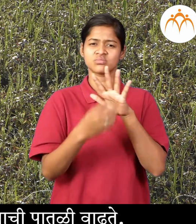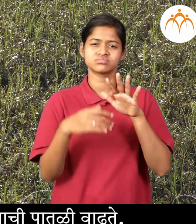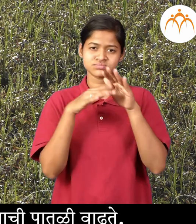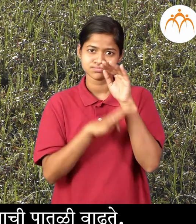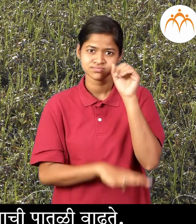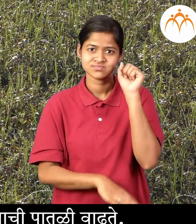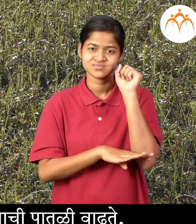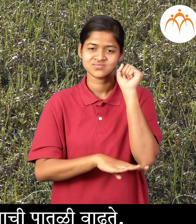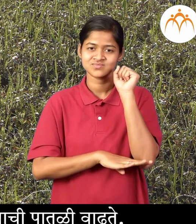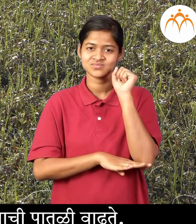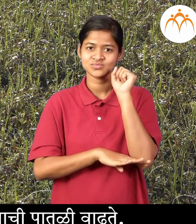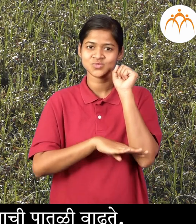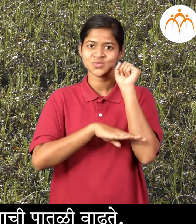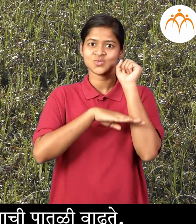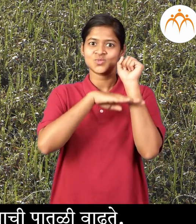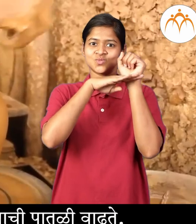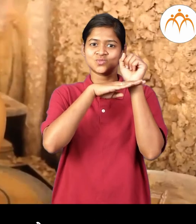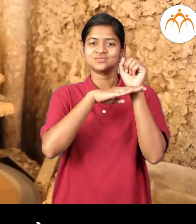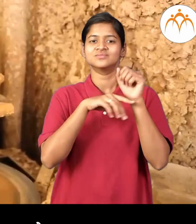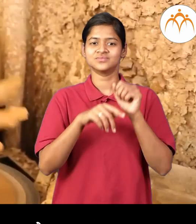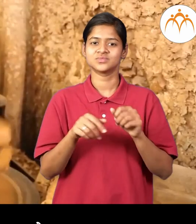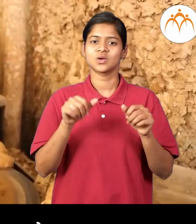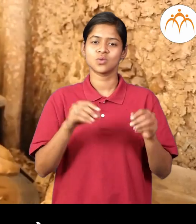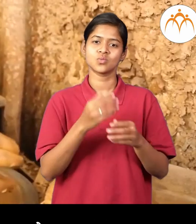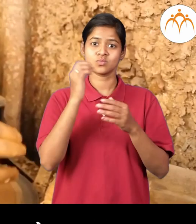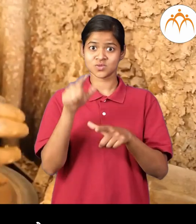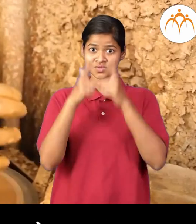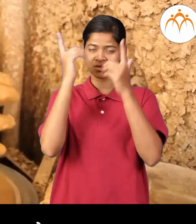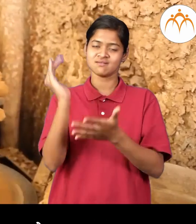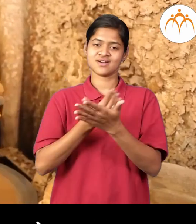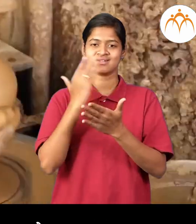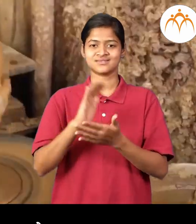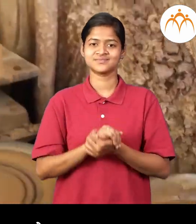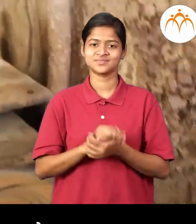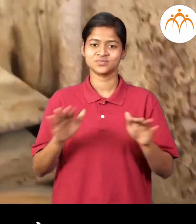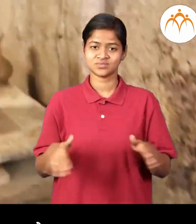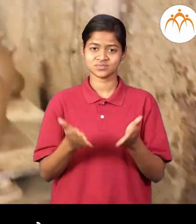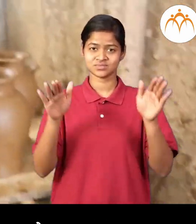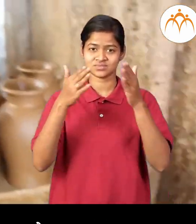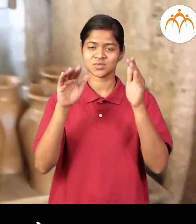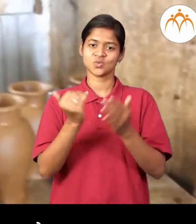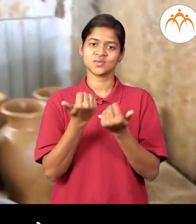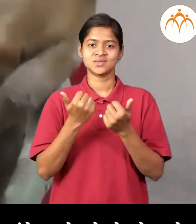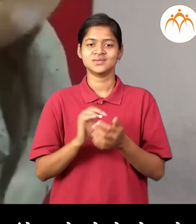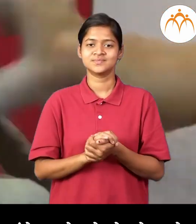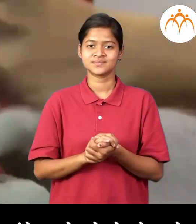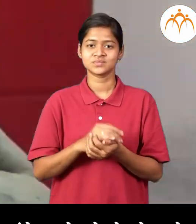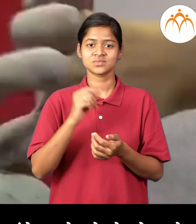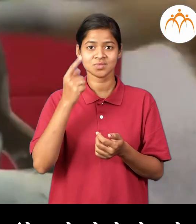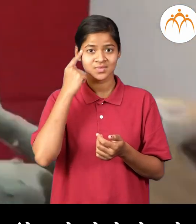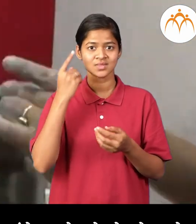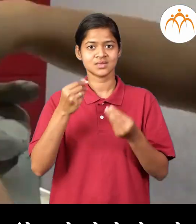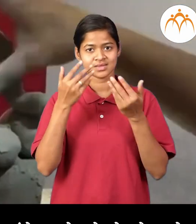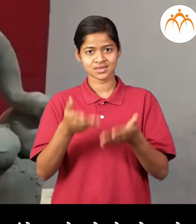વનસપતિની સંવરધન હોતે મૃદેલા આકાર્યાતા અસતે ચીની મૃદા